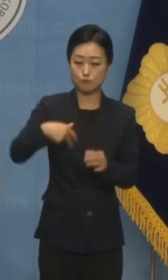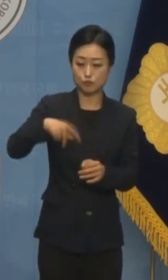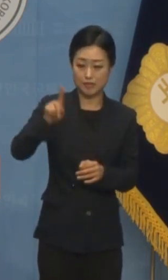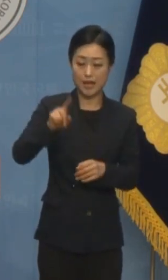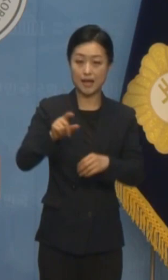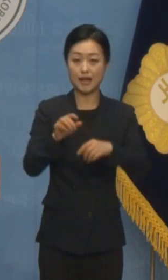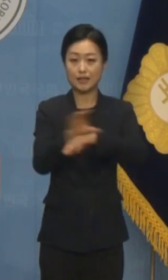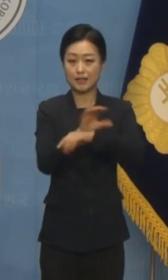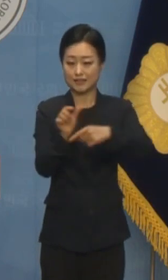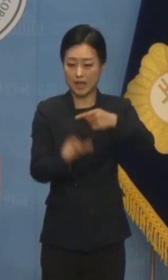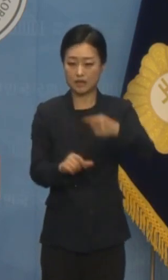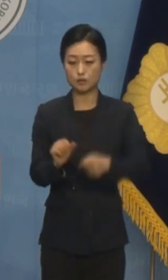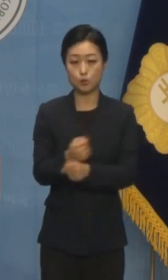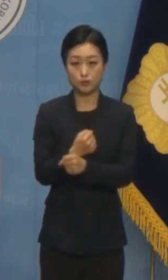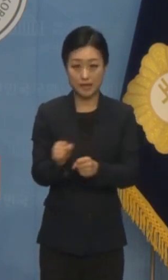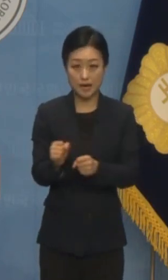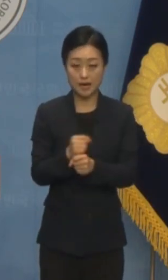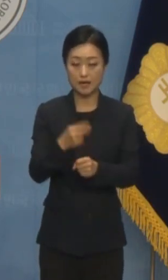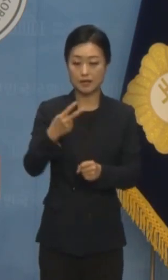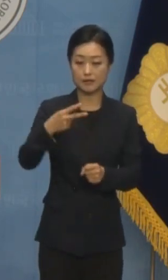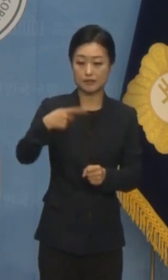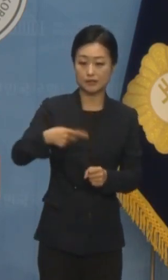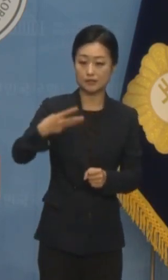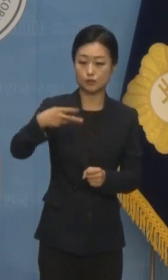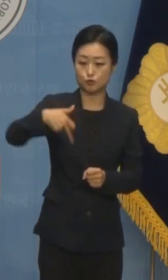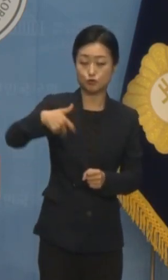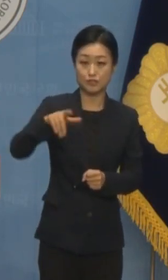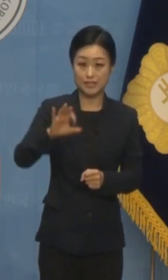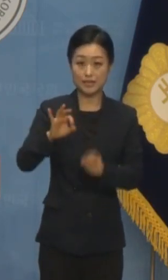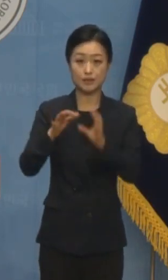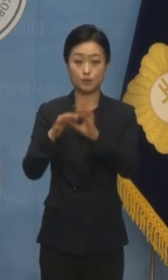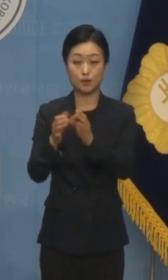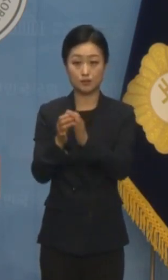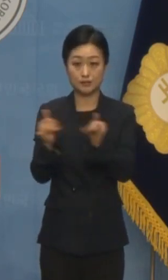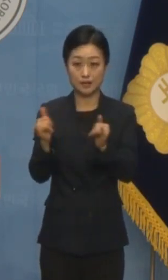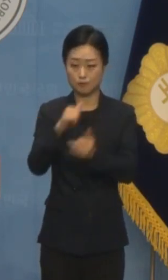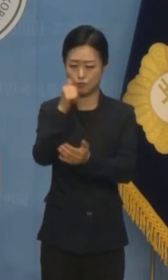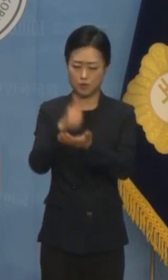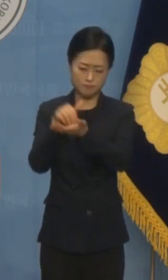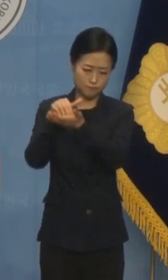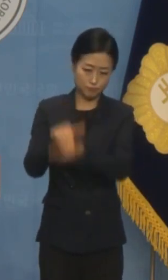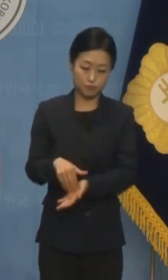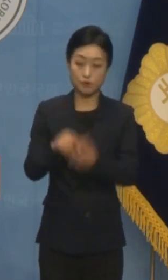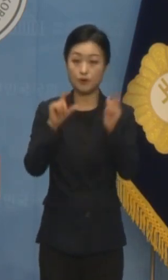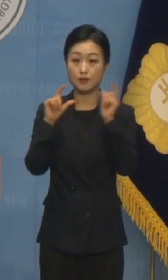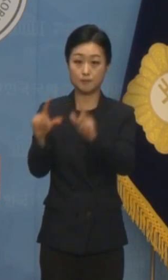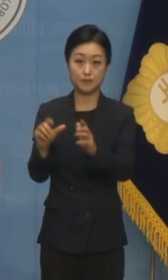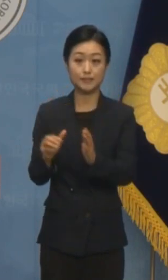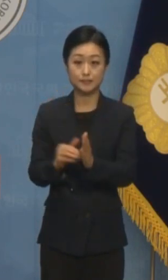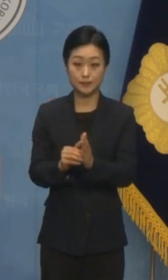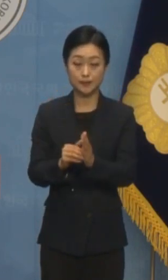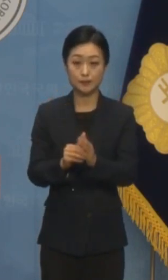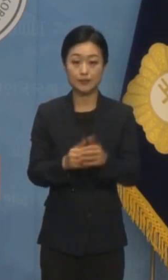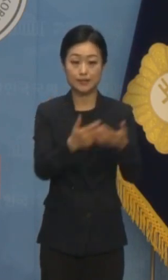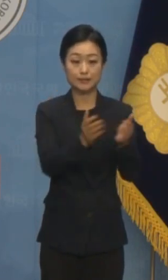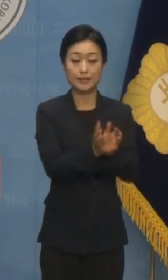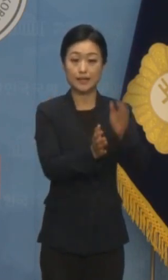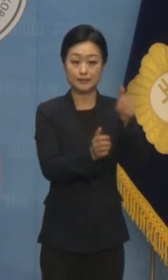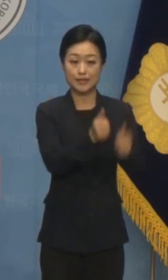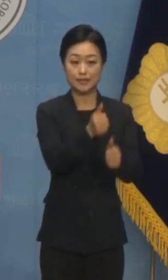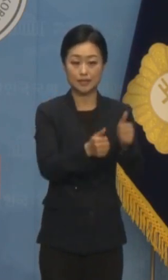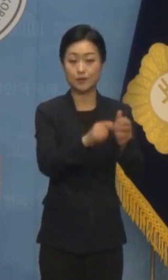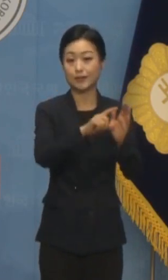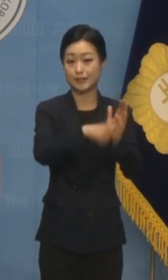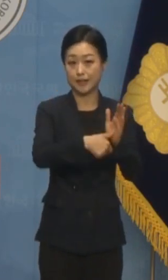공작, 그리고 드루킹의 불법 댓글 조직 관련자들은 무거운 형벌을 받았습니다. 전당대회